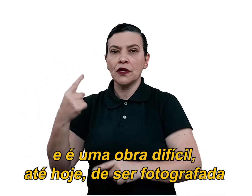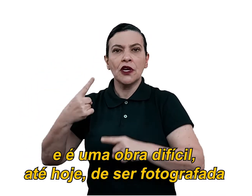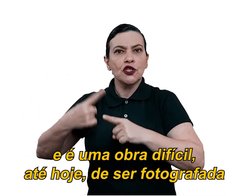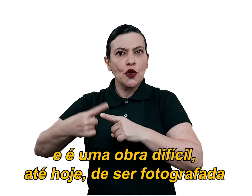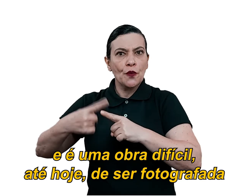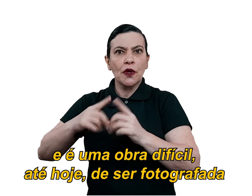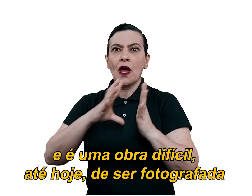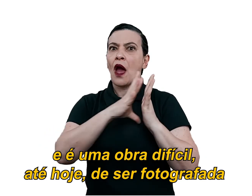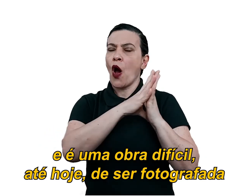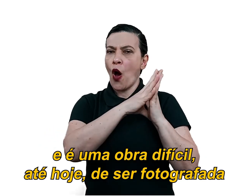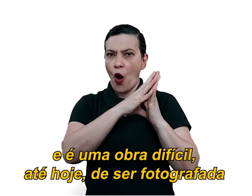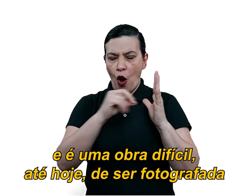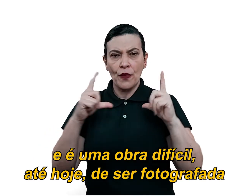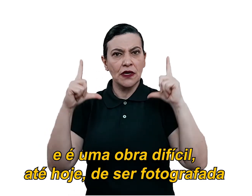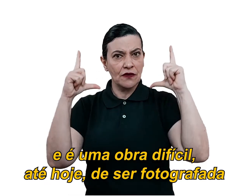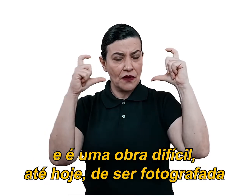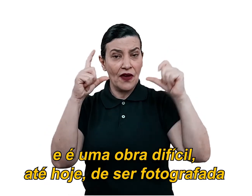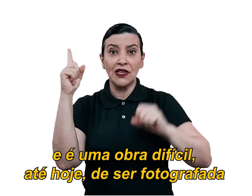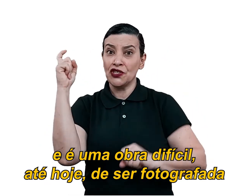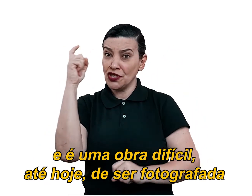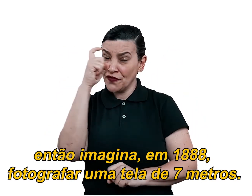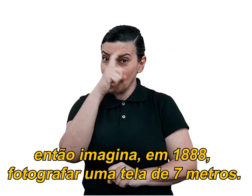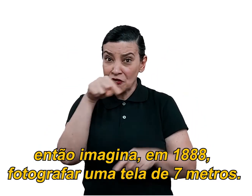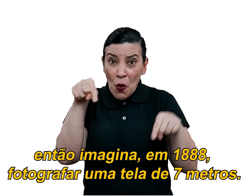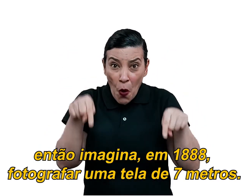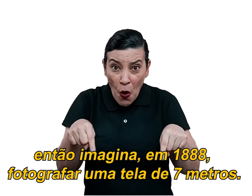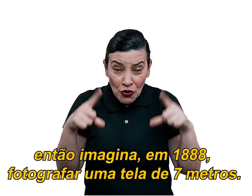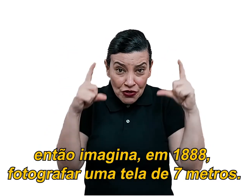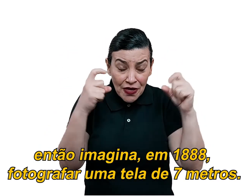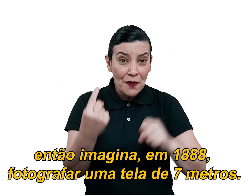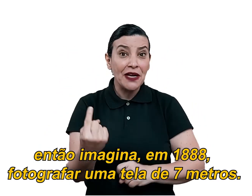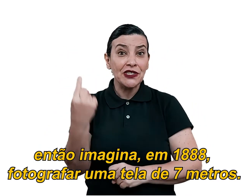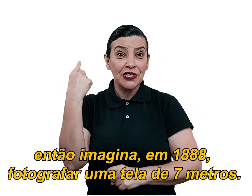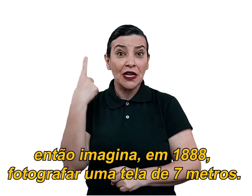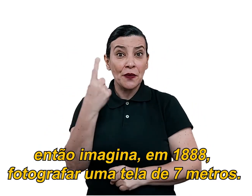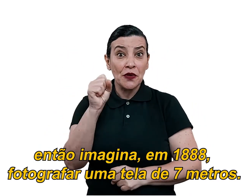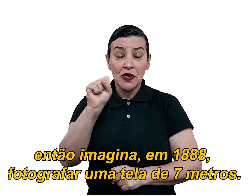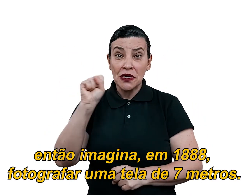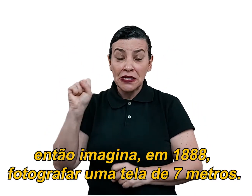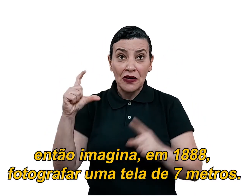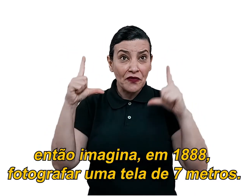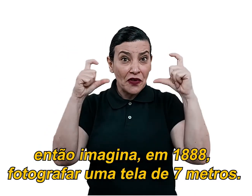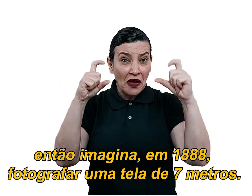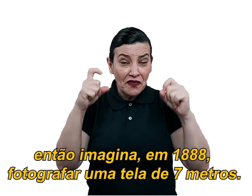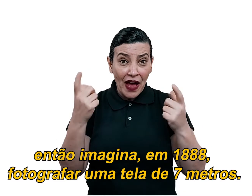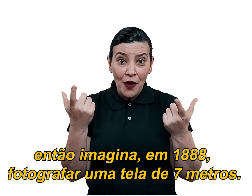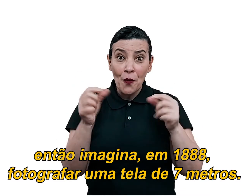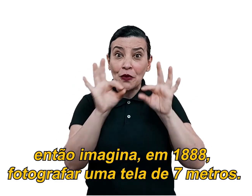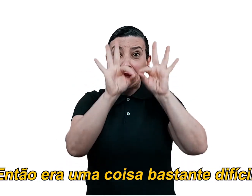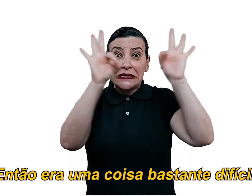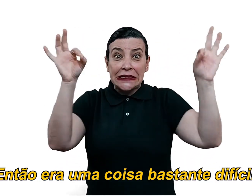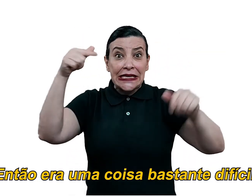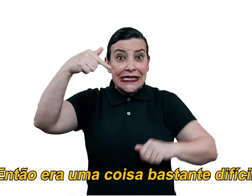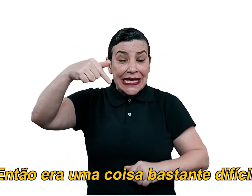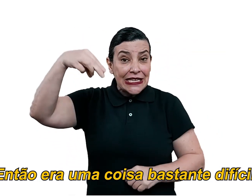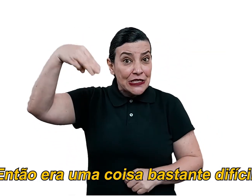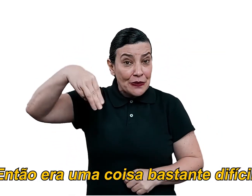obra difícil até hoje de ser fotografada. Então, imagina, em 1888, fotografar uma tela de 7 metros. Então, era uma coisa